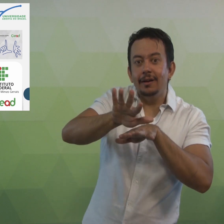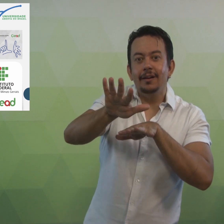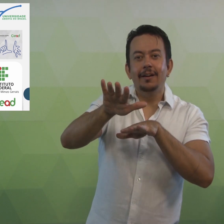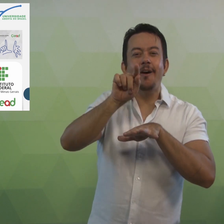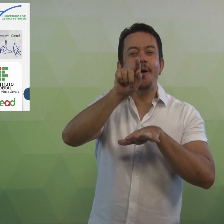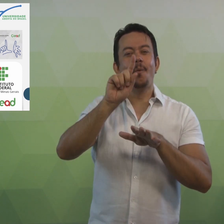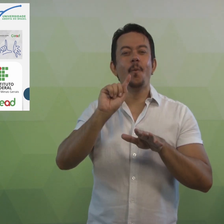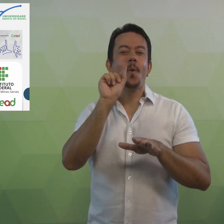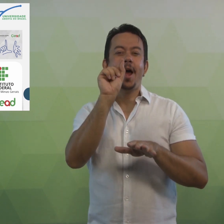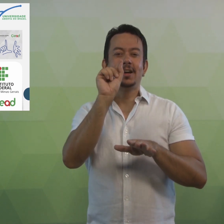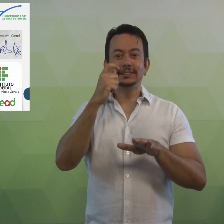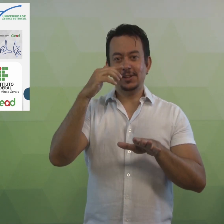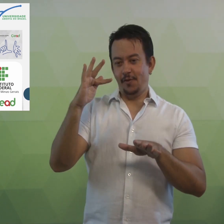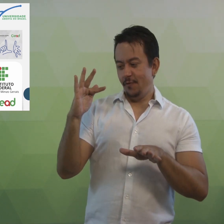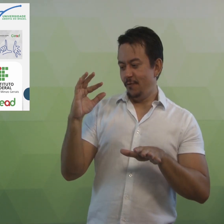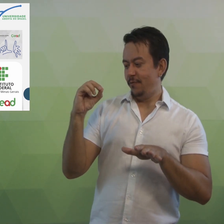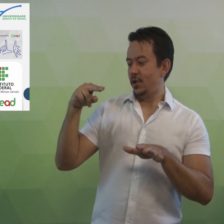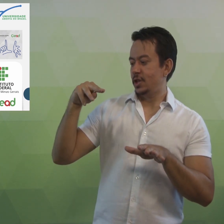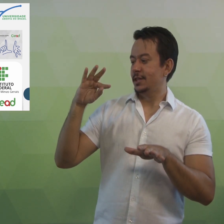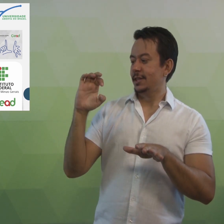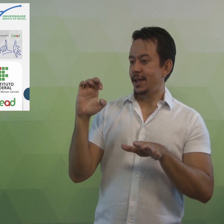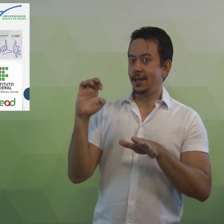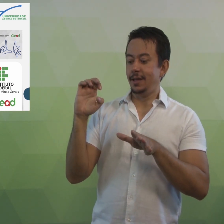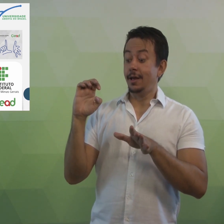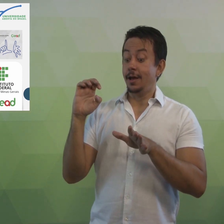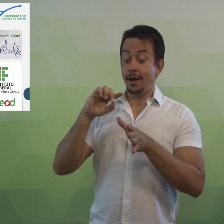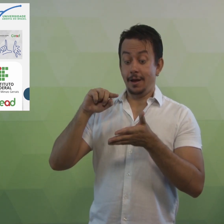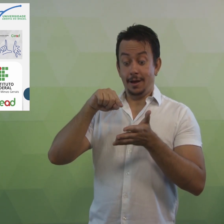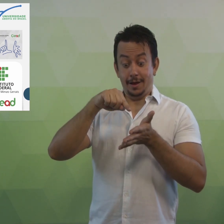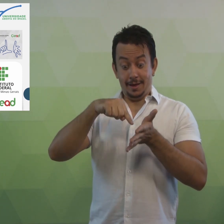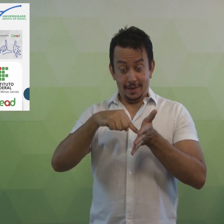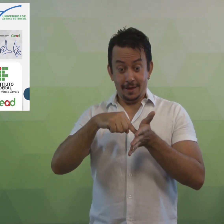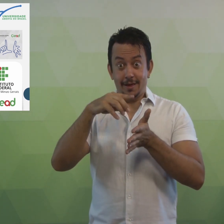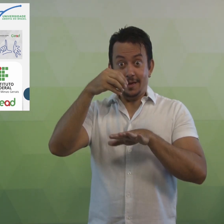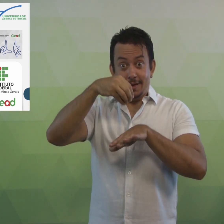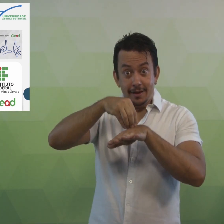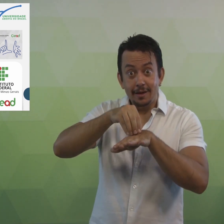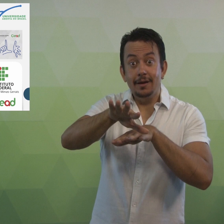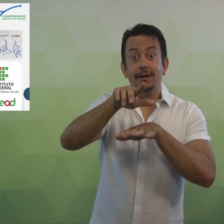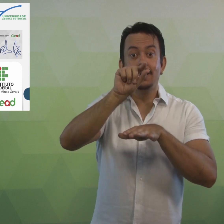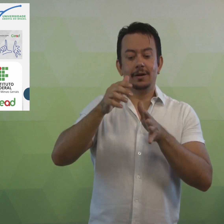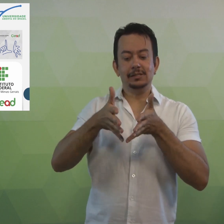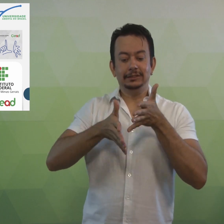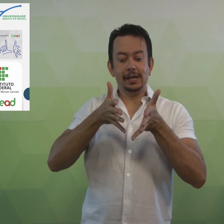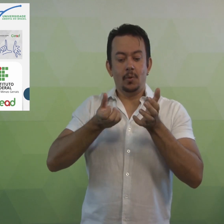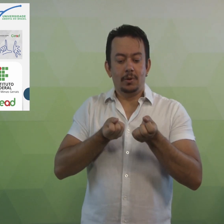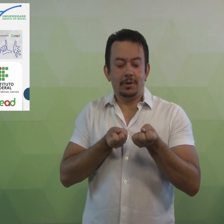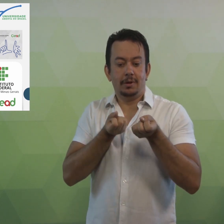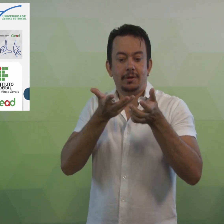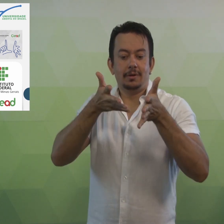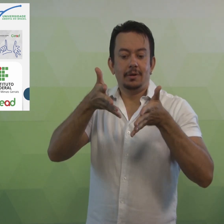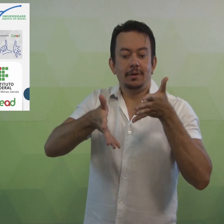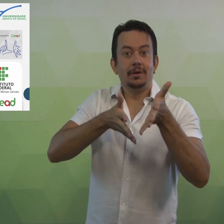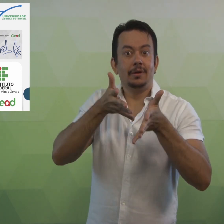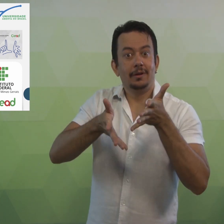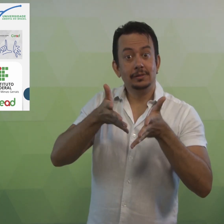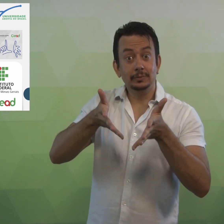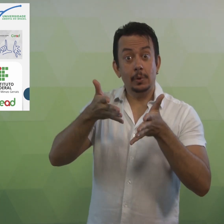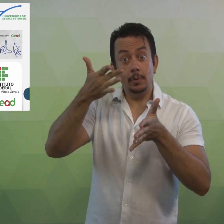transmissor. Ela codifica a mensagem e ela transmite para